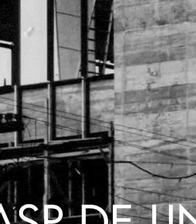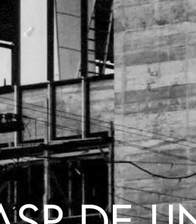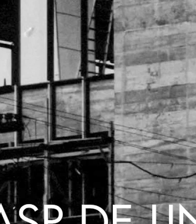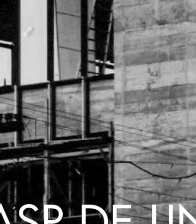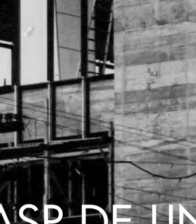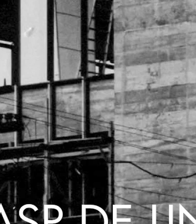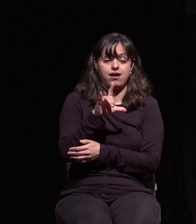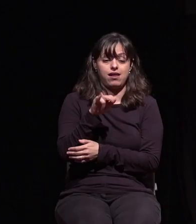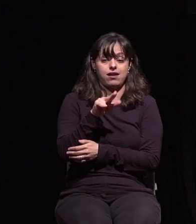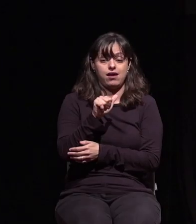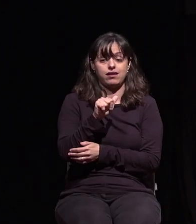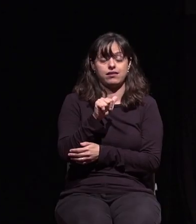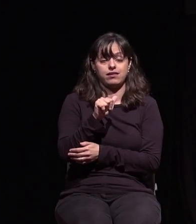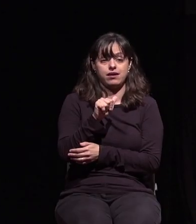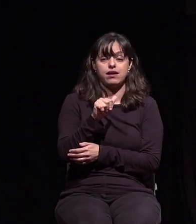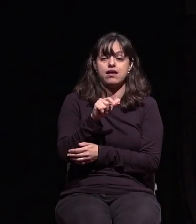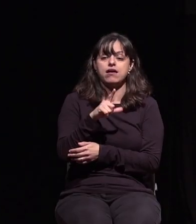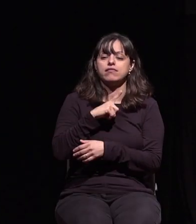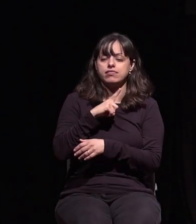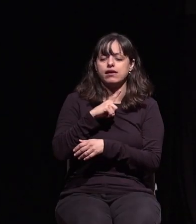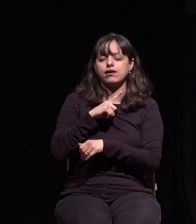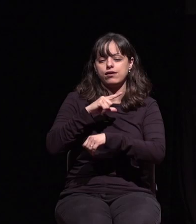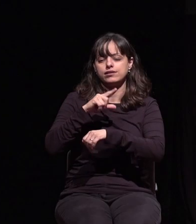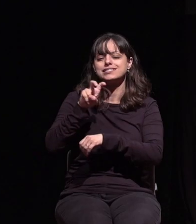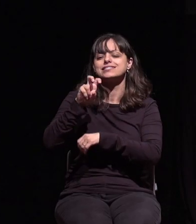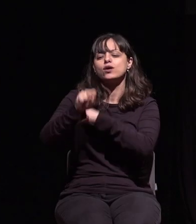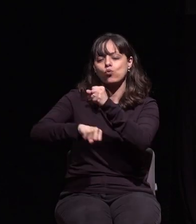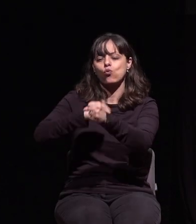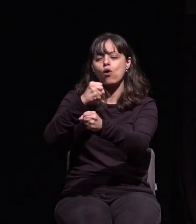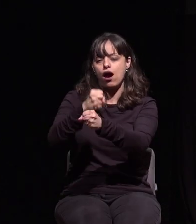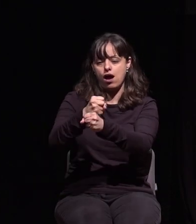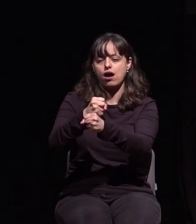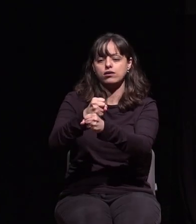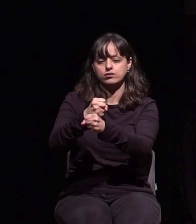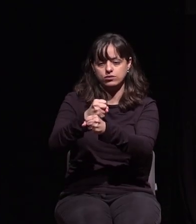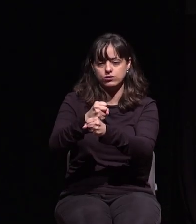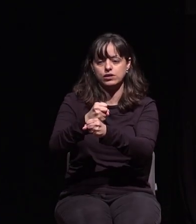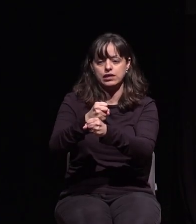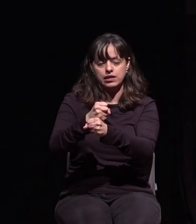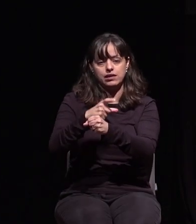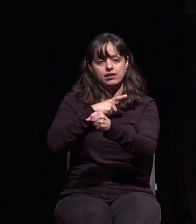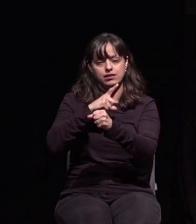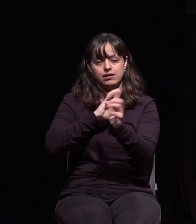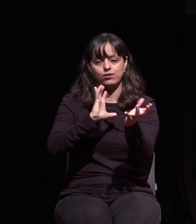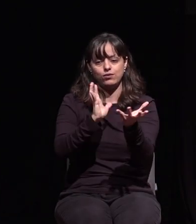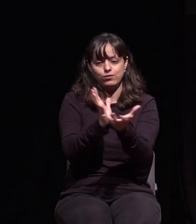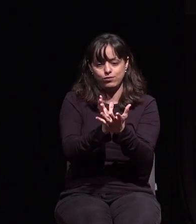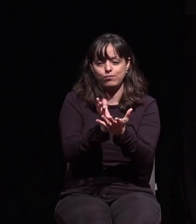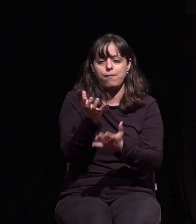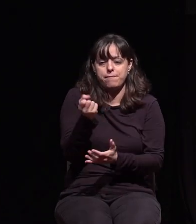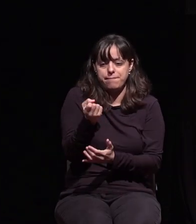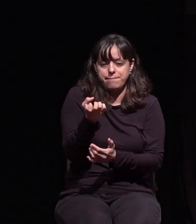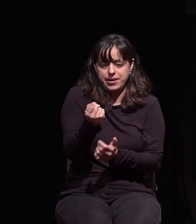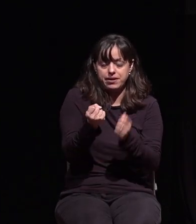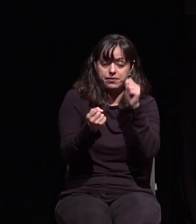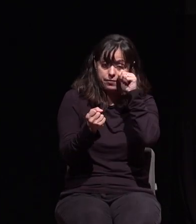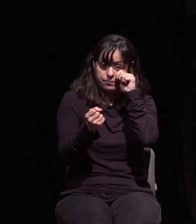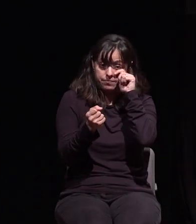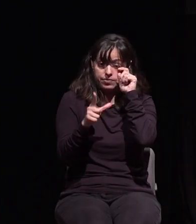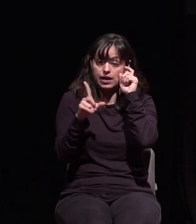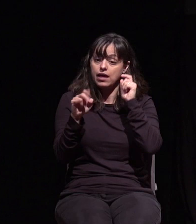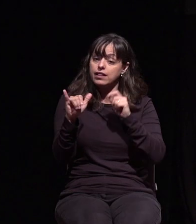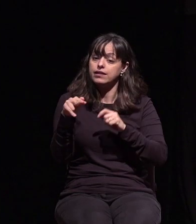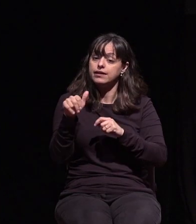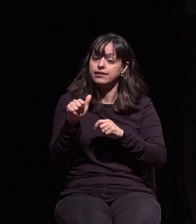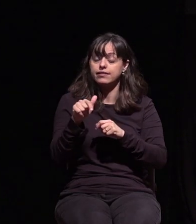é passagem, é uma etapa da vida, são 5 anos entre os brancos e entre todo mundo, ou seja, a Lina Bobardi se insere